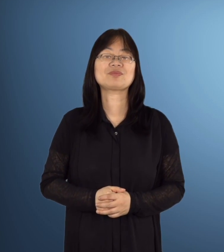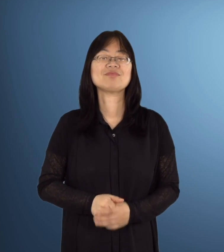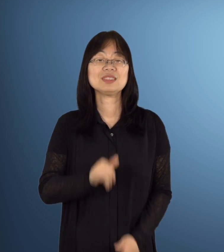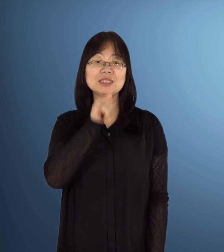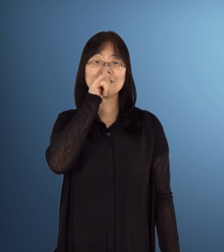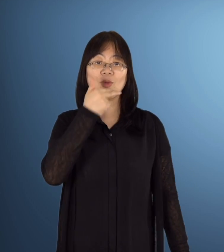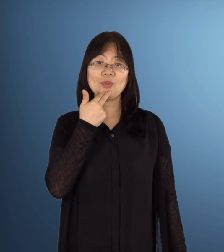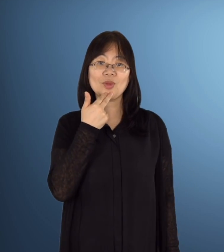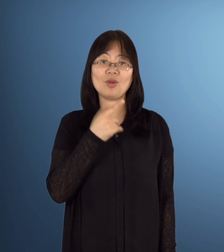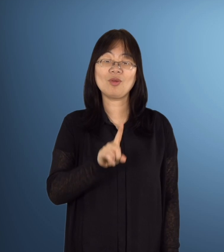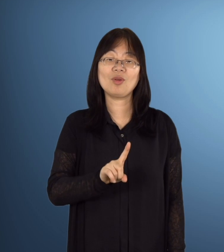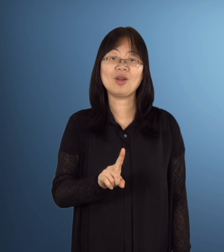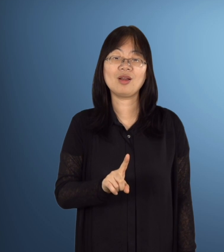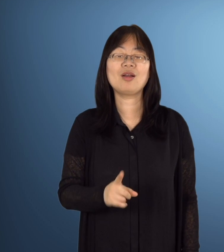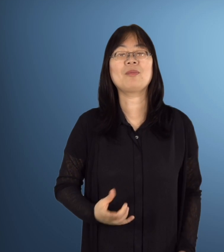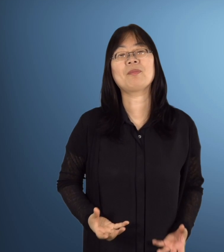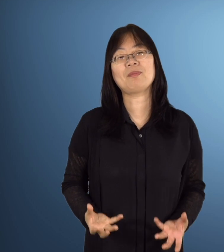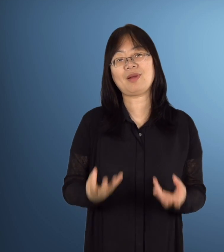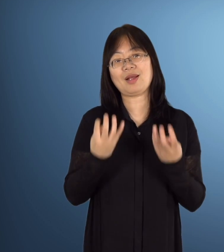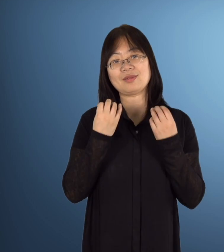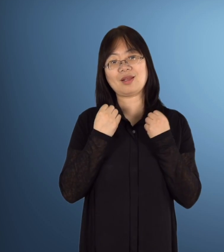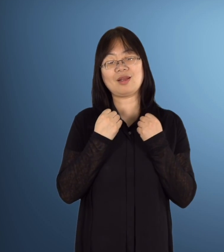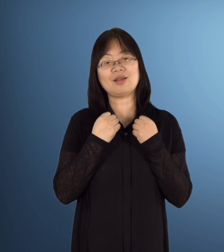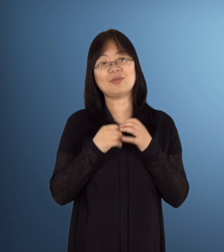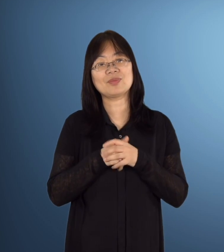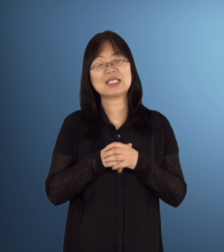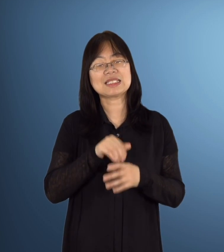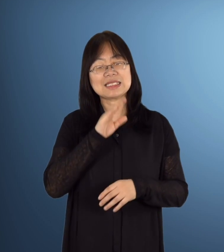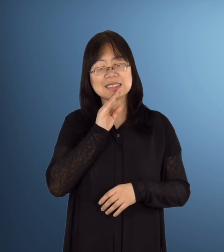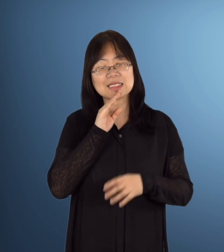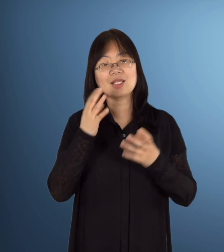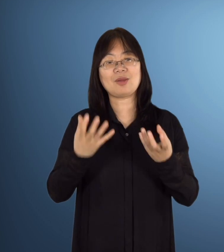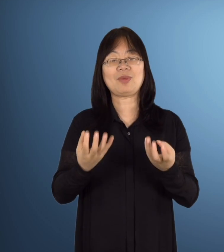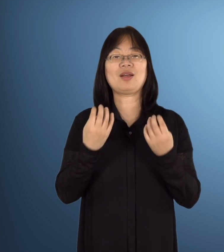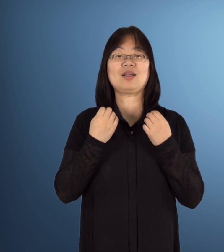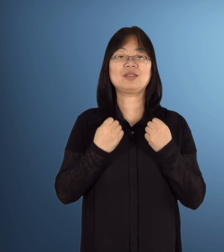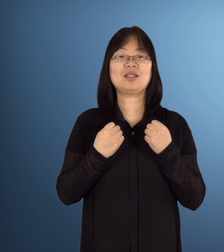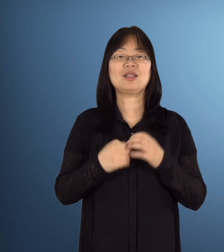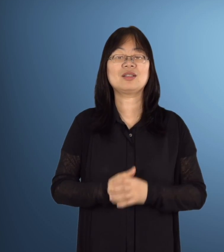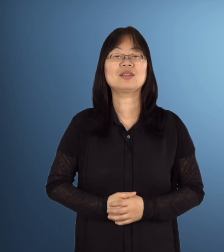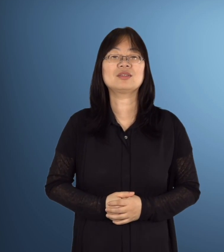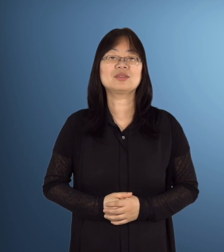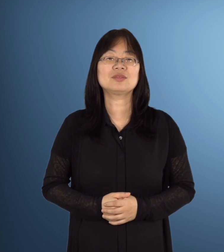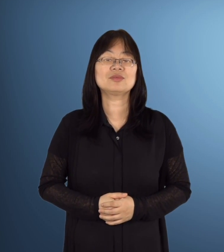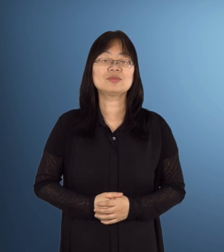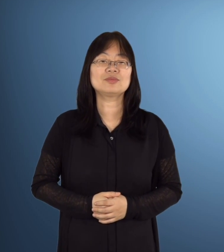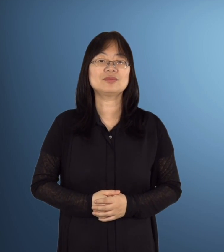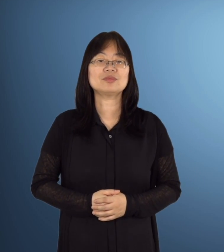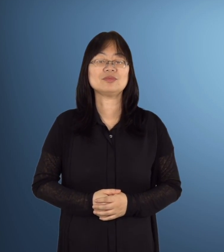있어요, 없어요? 많아요. 진짜 많아요.